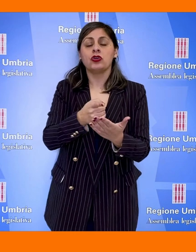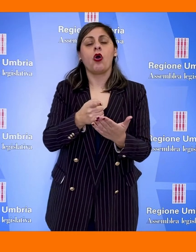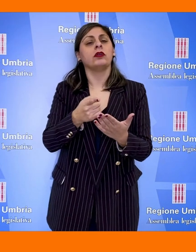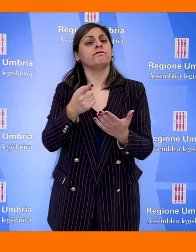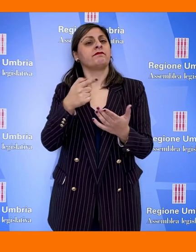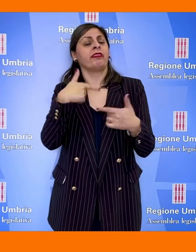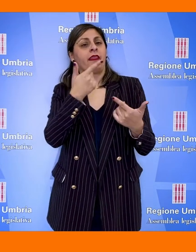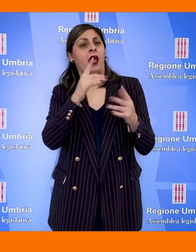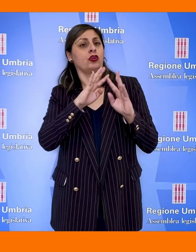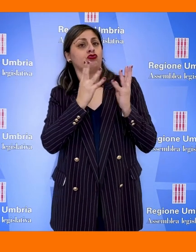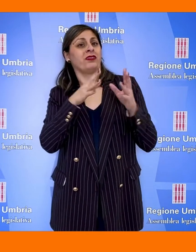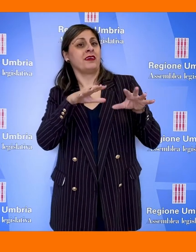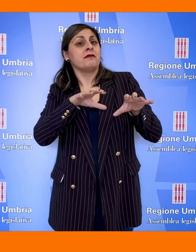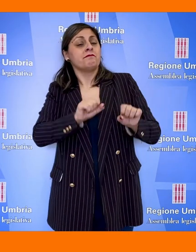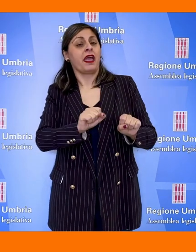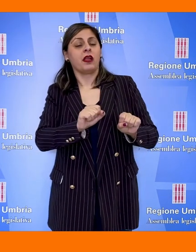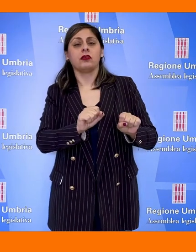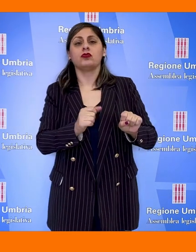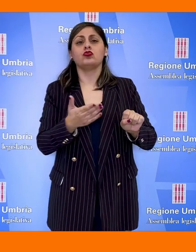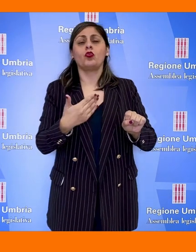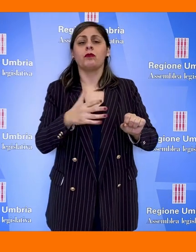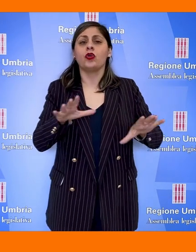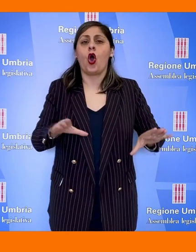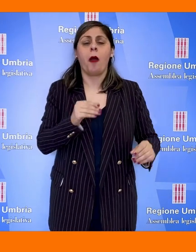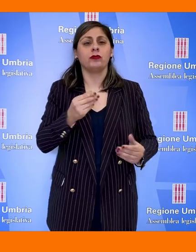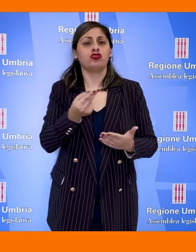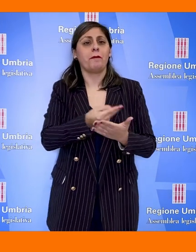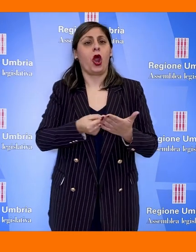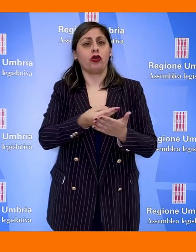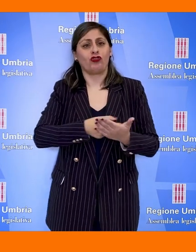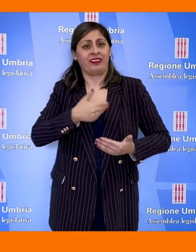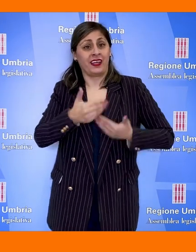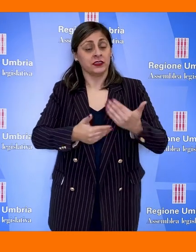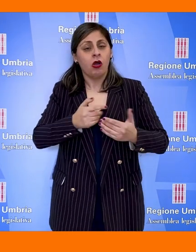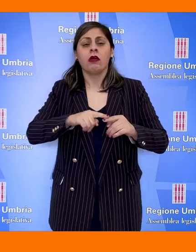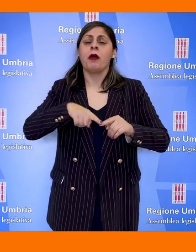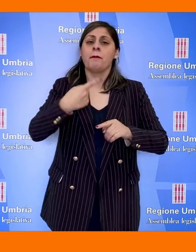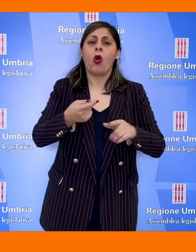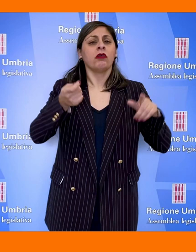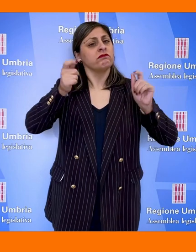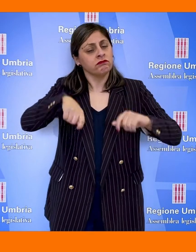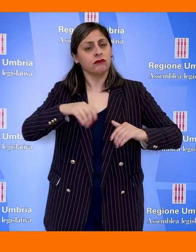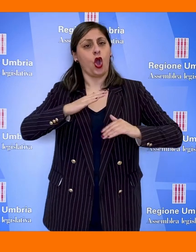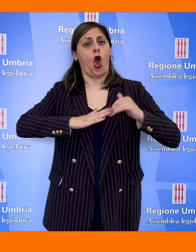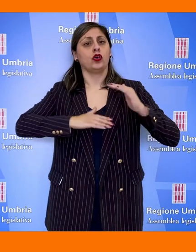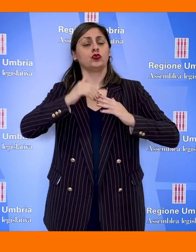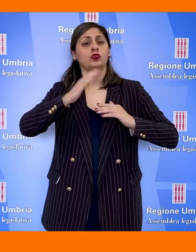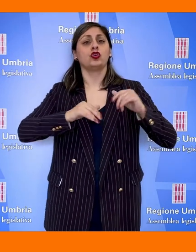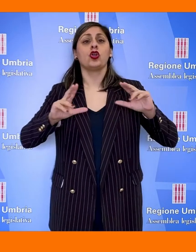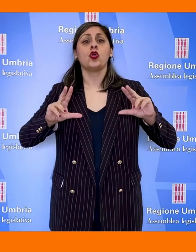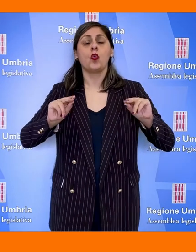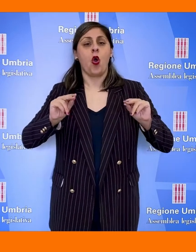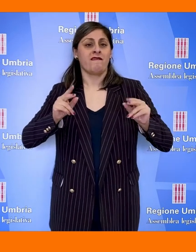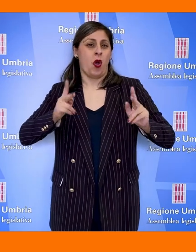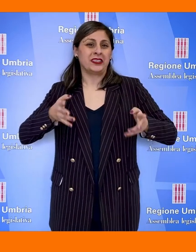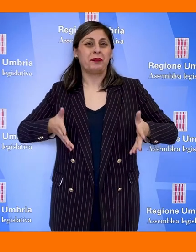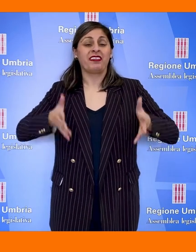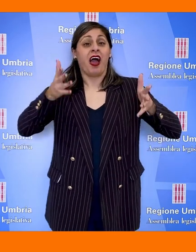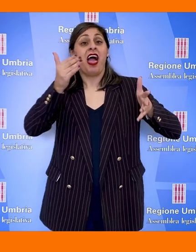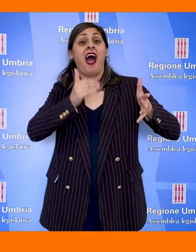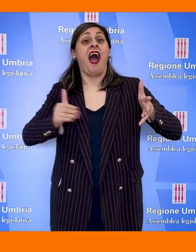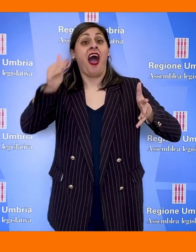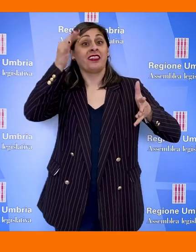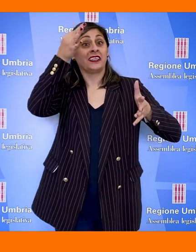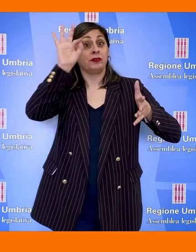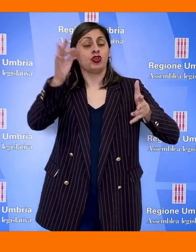d'Italia. La mozione impegna la giunta regionale all'immediato avvio della progettazione e successiva costruzione del